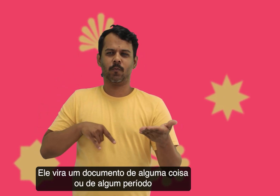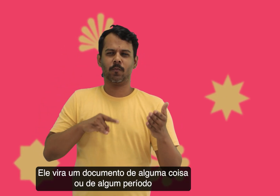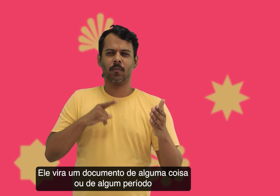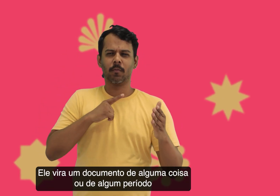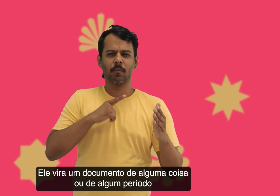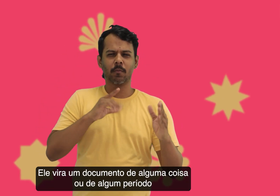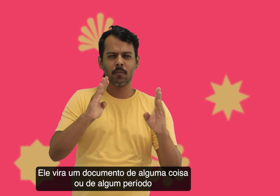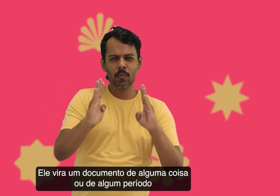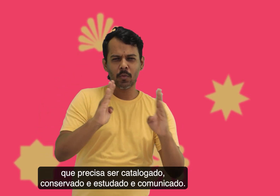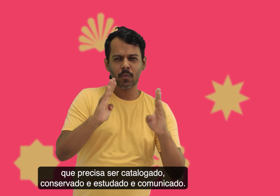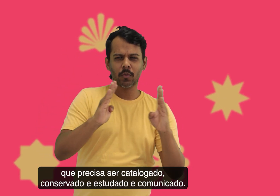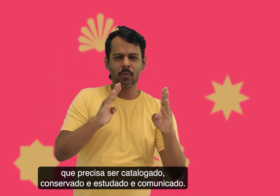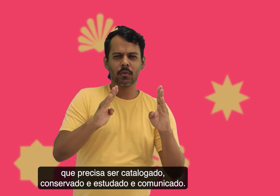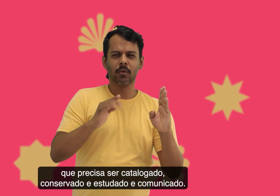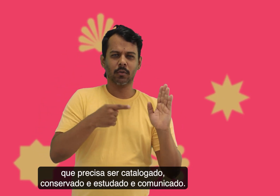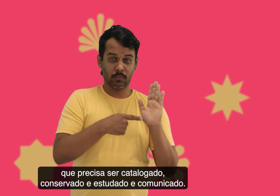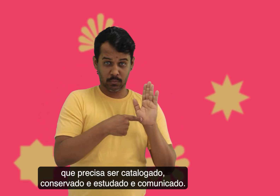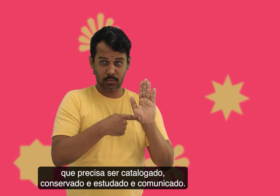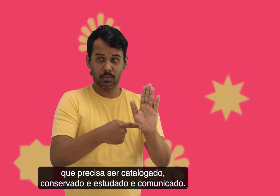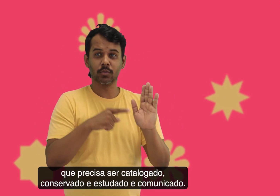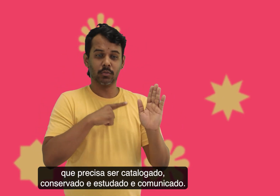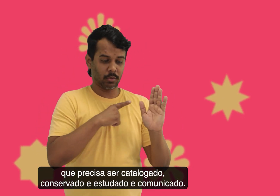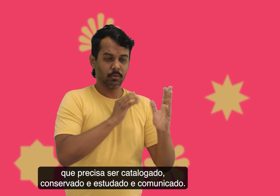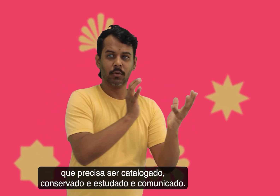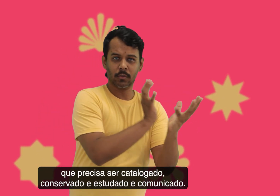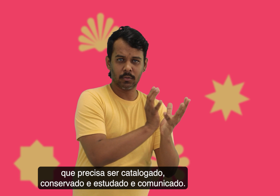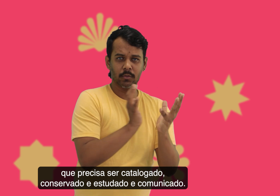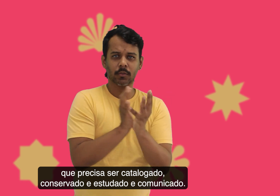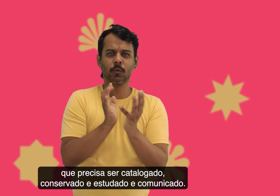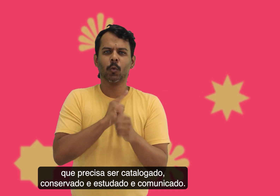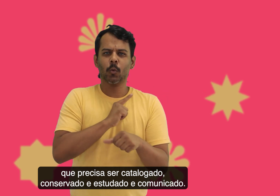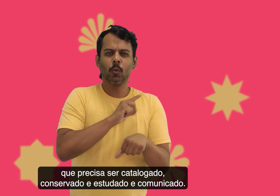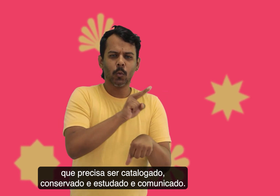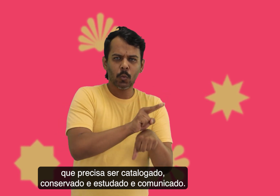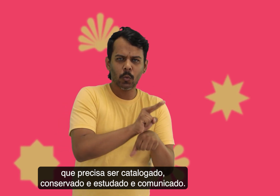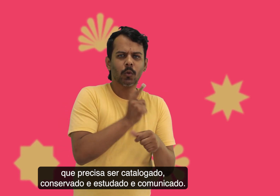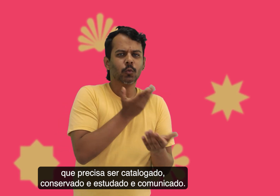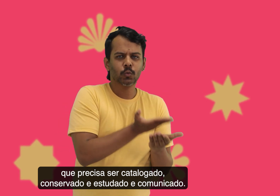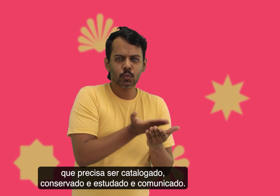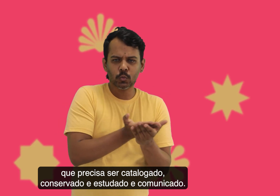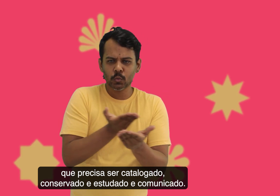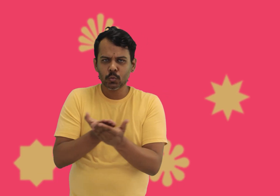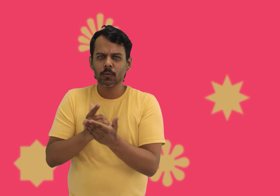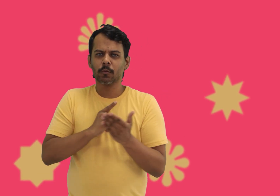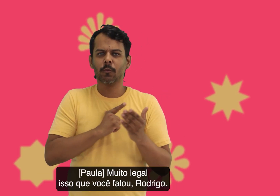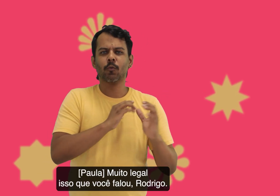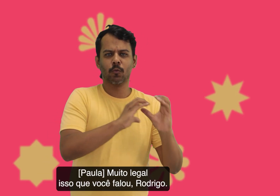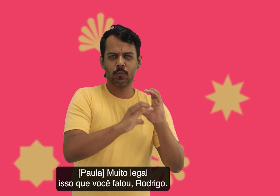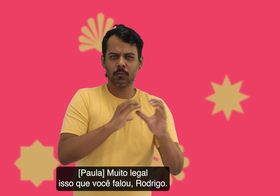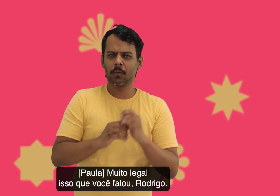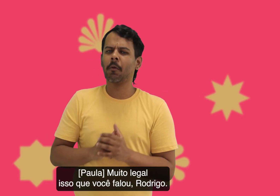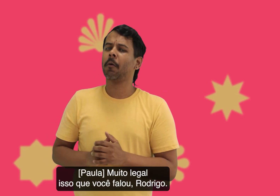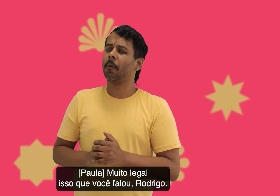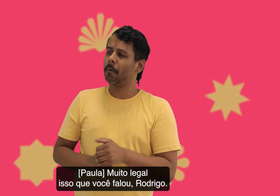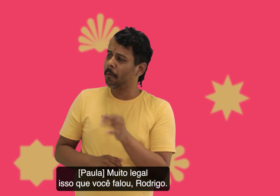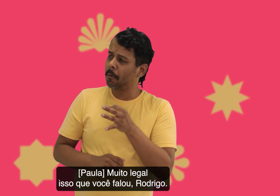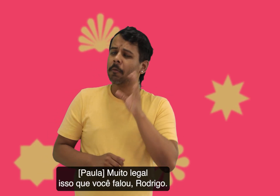coisa ou de algum período que precisa ser catalogado, conservado, estudado e comunicado. Muito legal isso que você